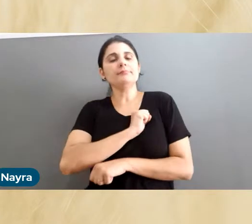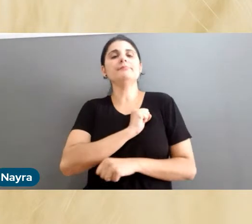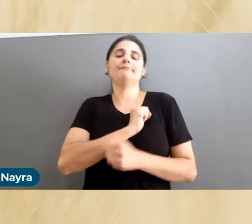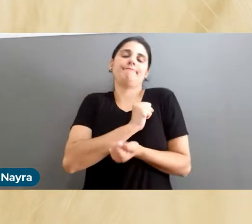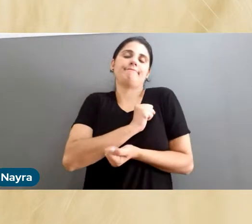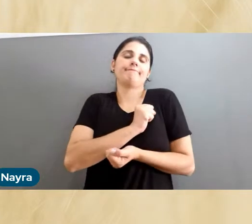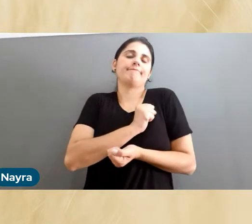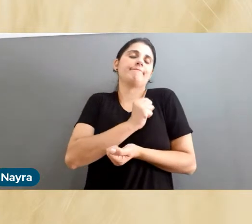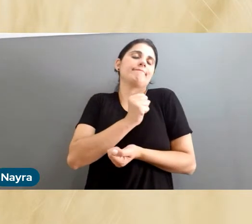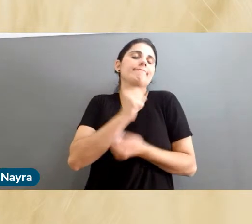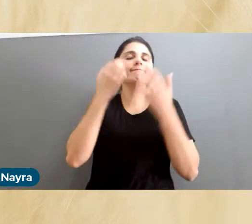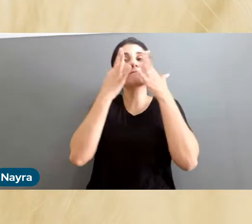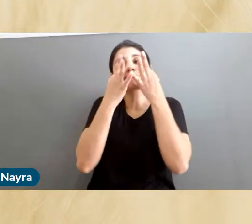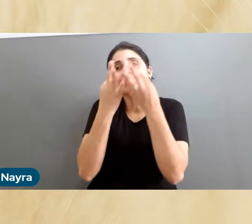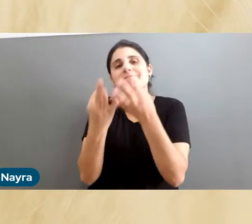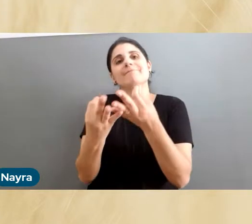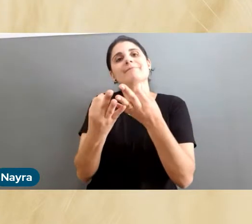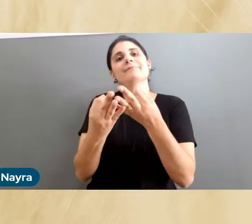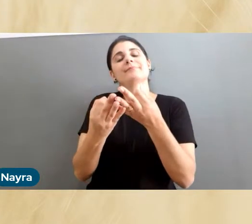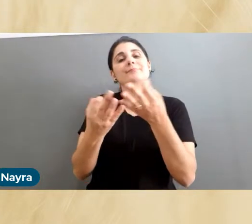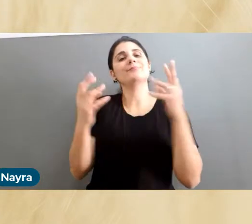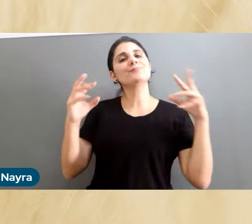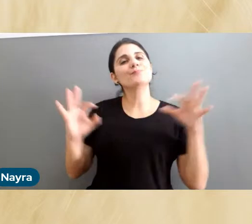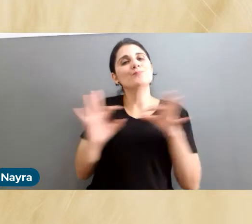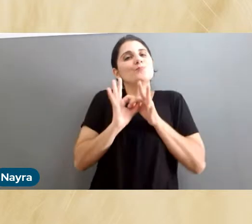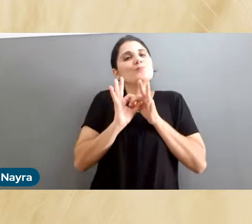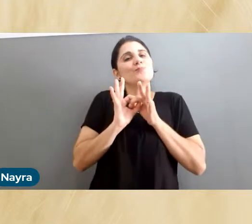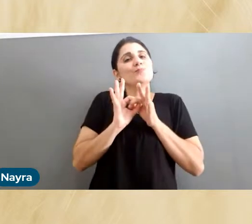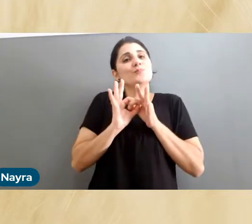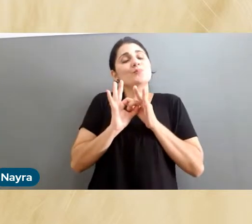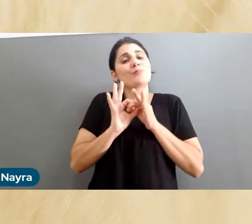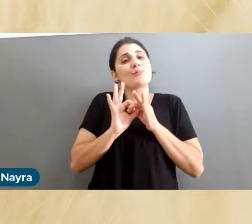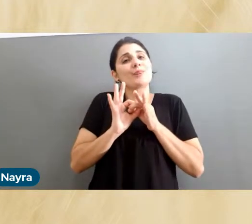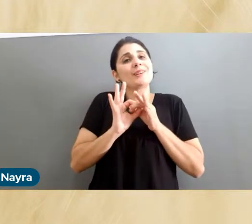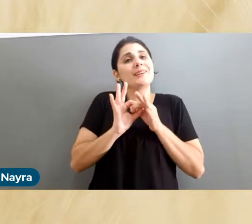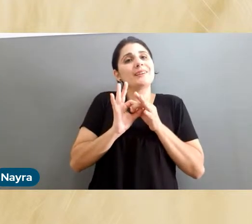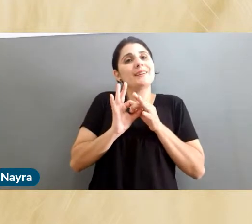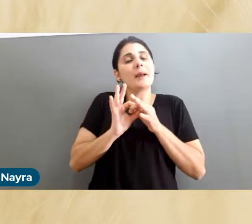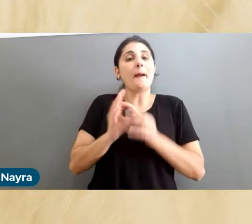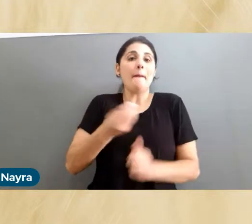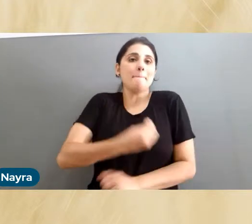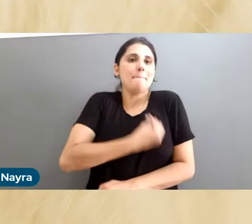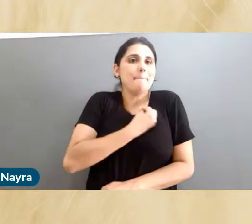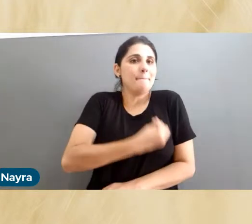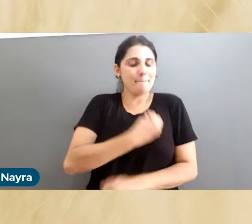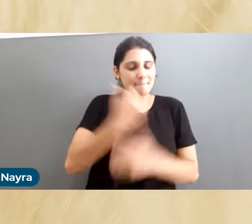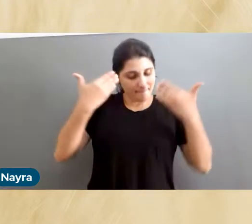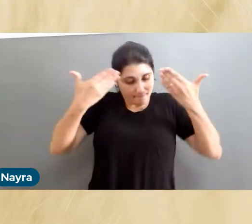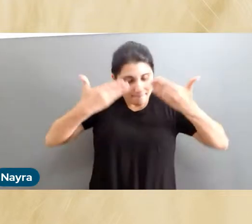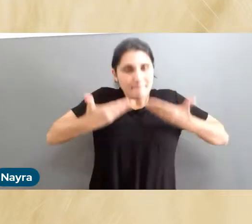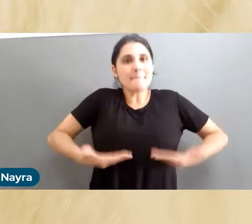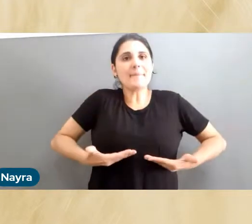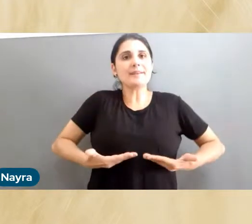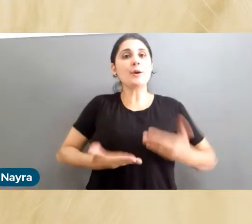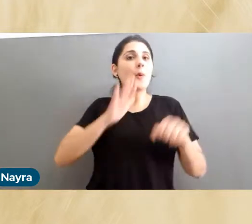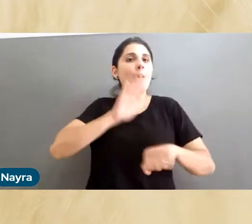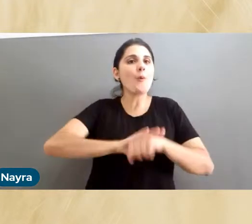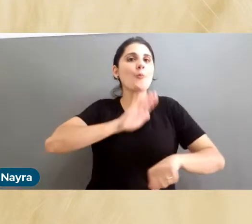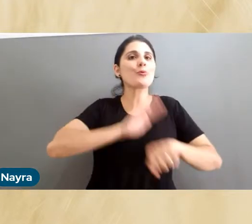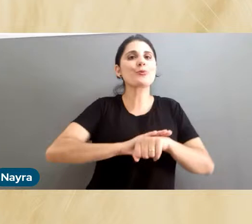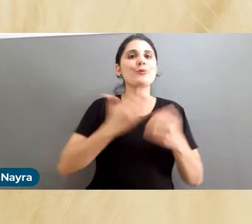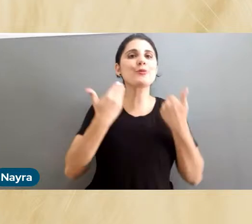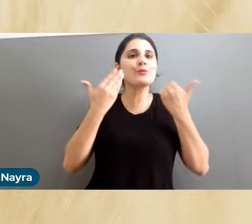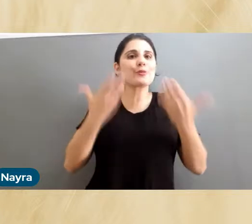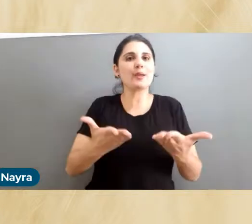consideramos. E pontes de afeto são construídas com a nossa presença, com o nosso tempo, com aquilo que